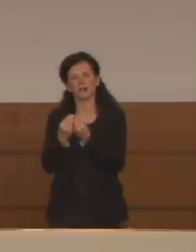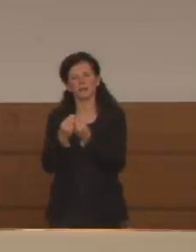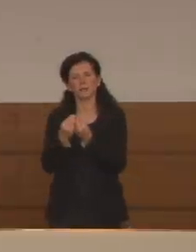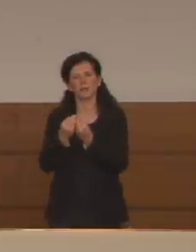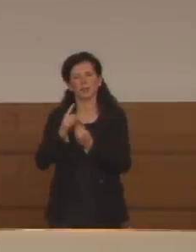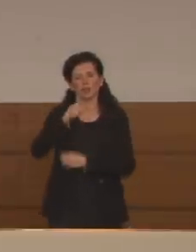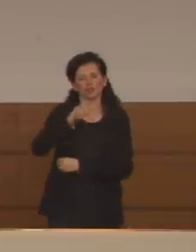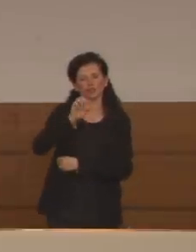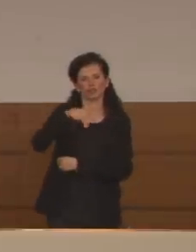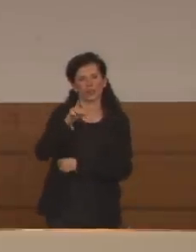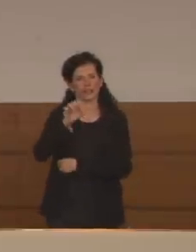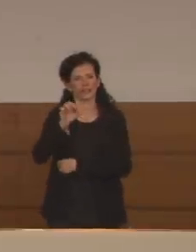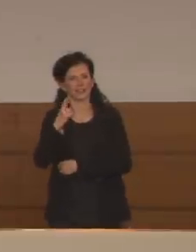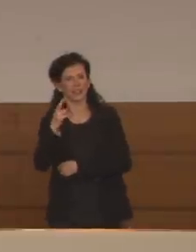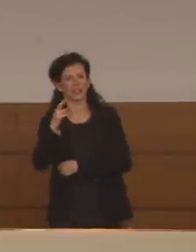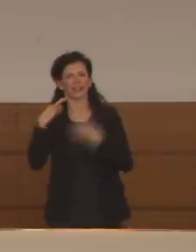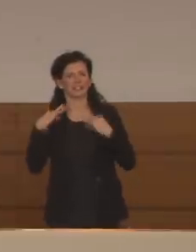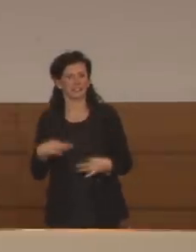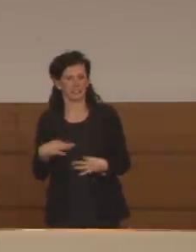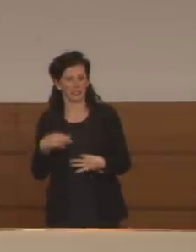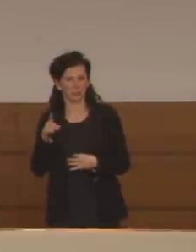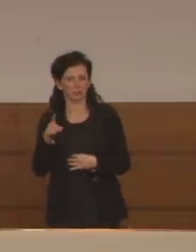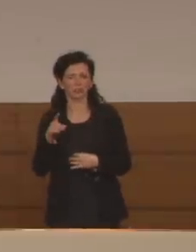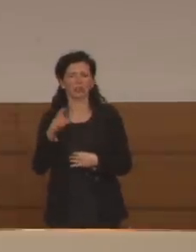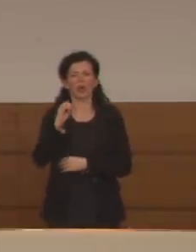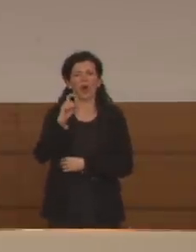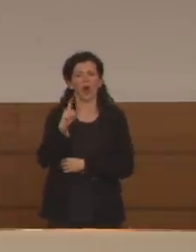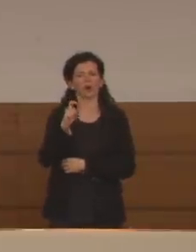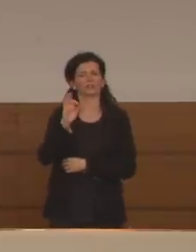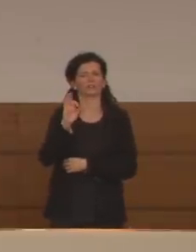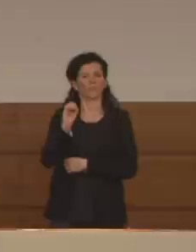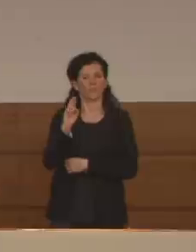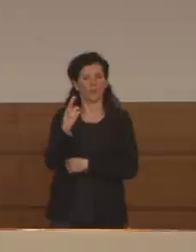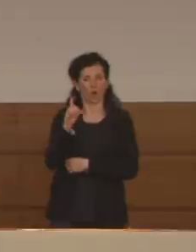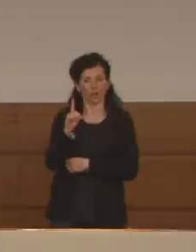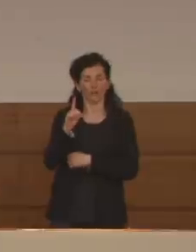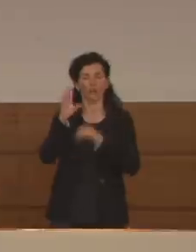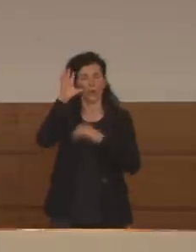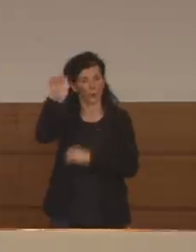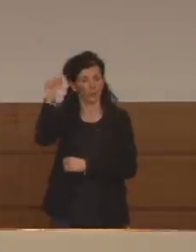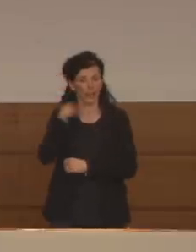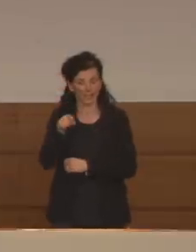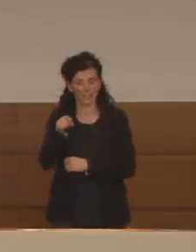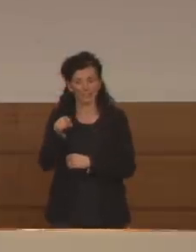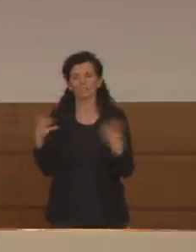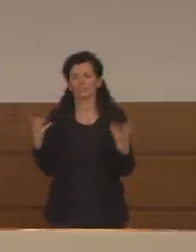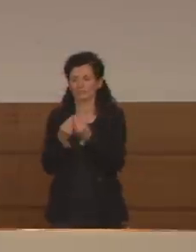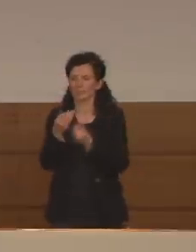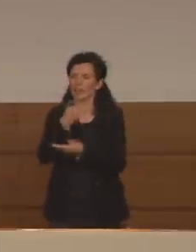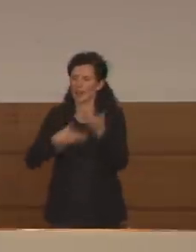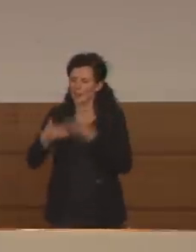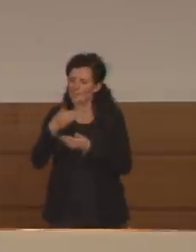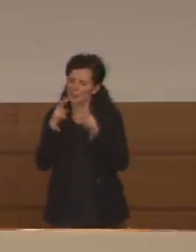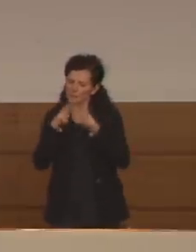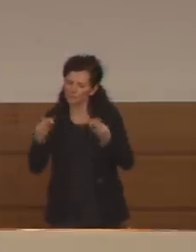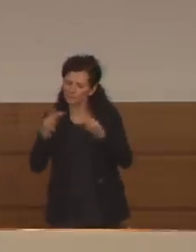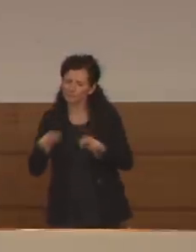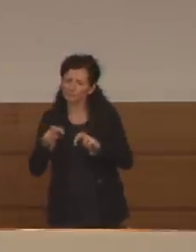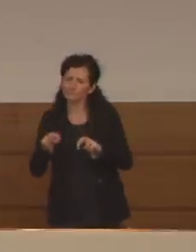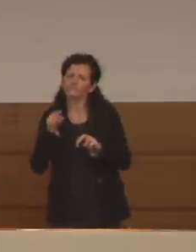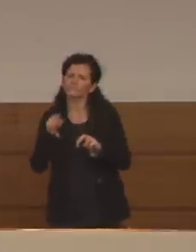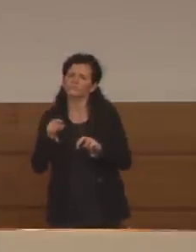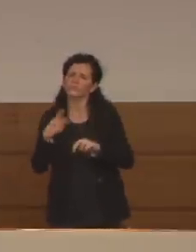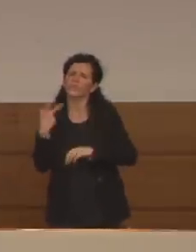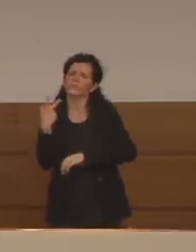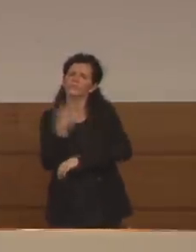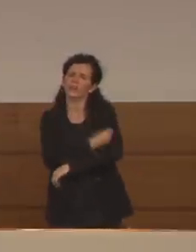institute l'istituto jenner di oxford oxford university è un vaccino vettoriale